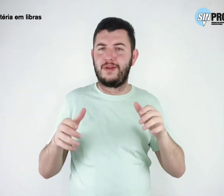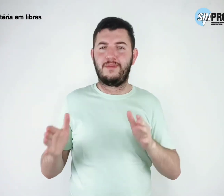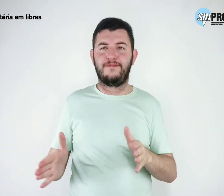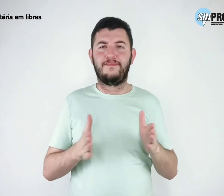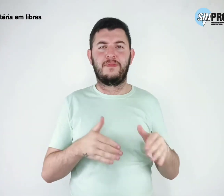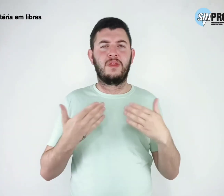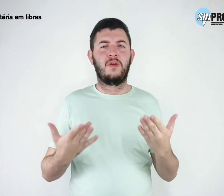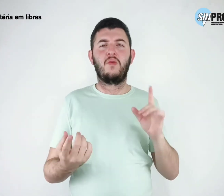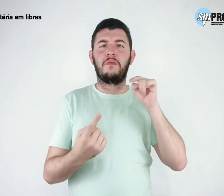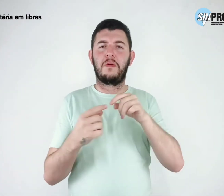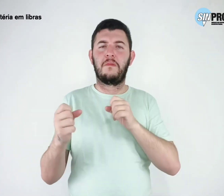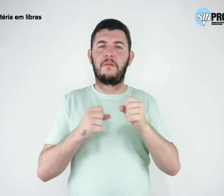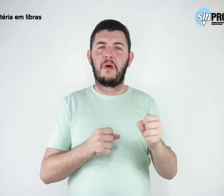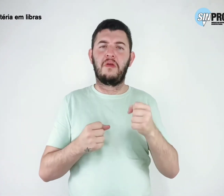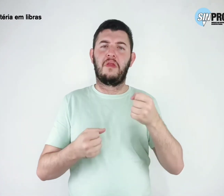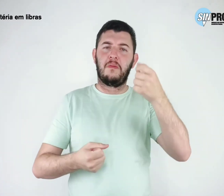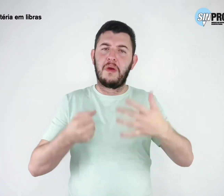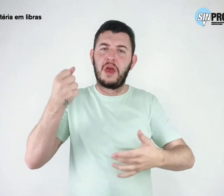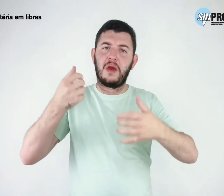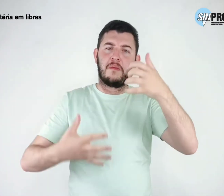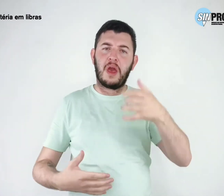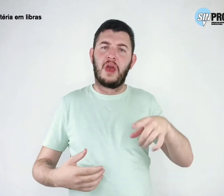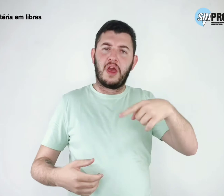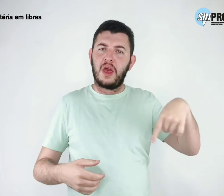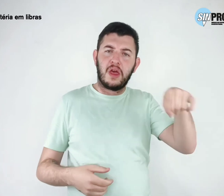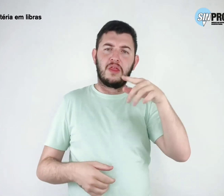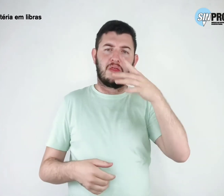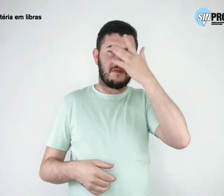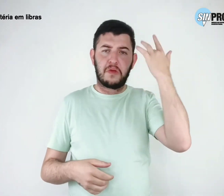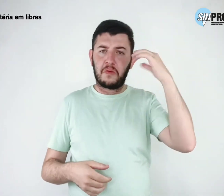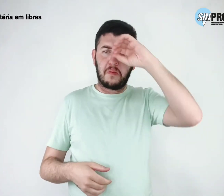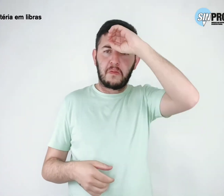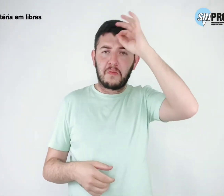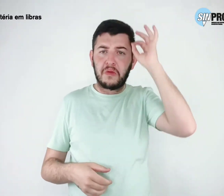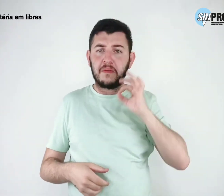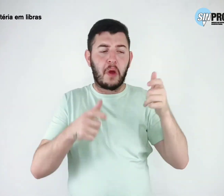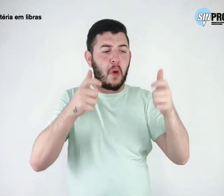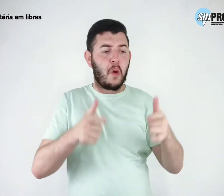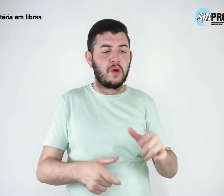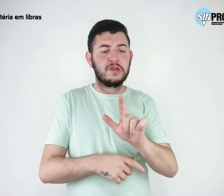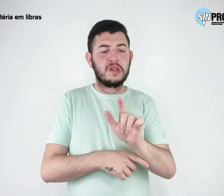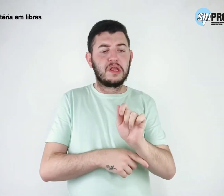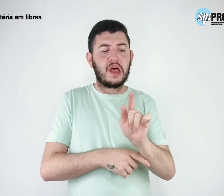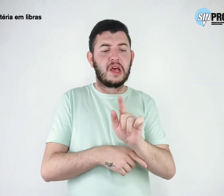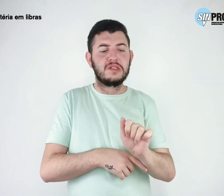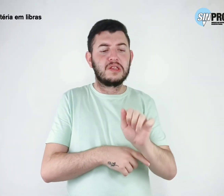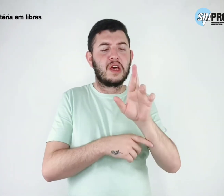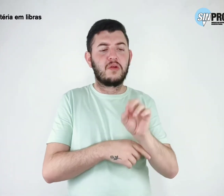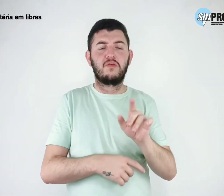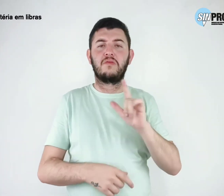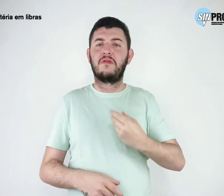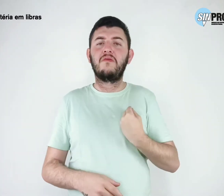que eles não sabem, o paradeiro de Lázaro. Além da denúncia nas